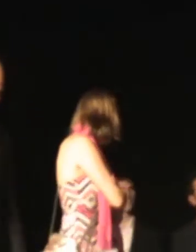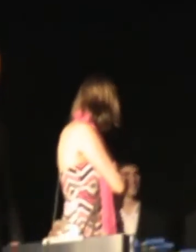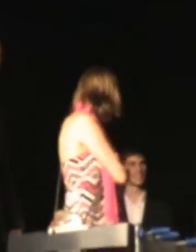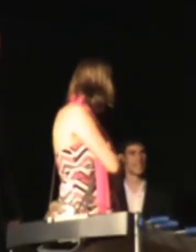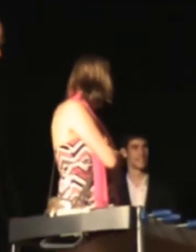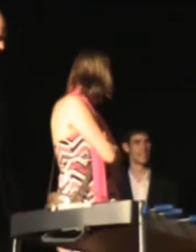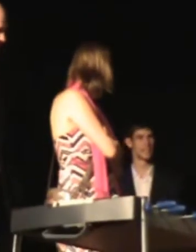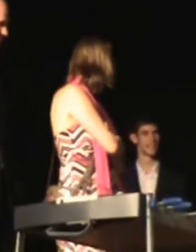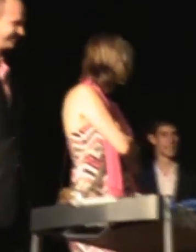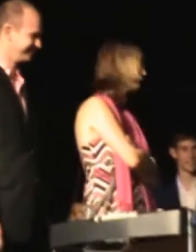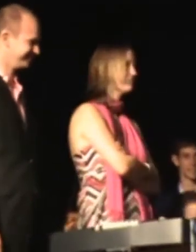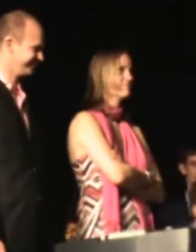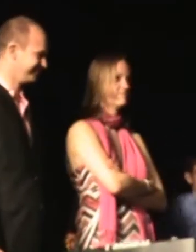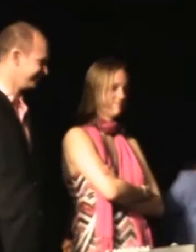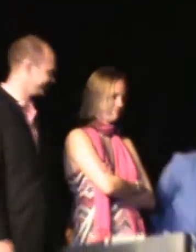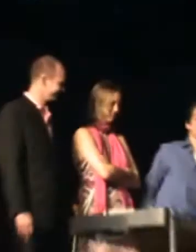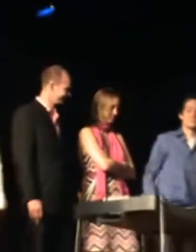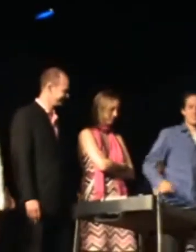Ik wil graag ook iemand van tennis erbij.